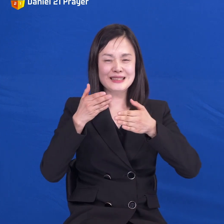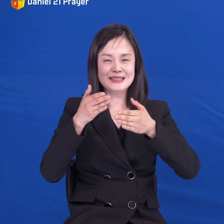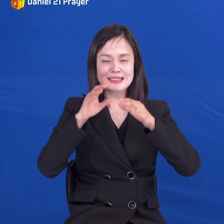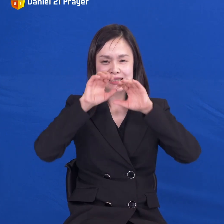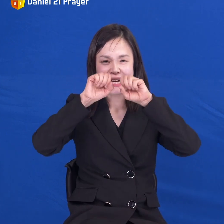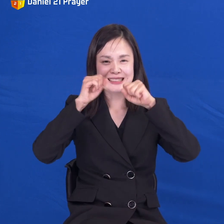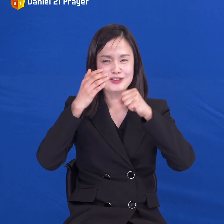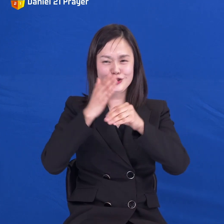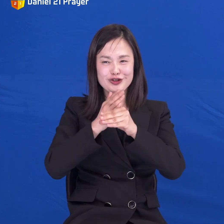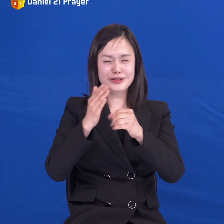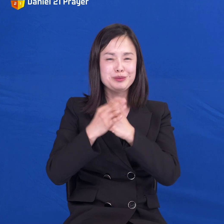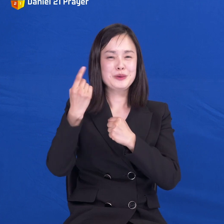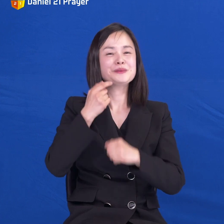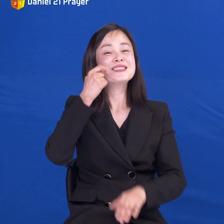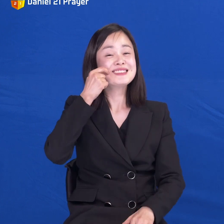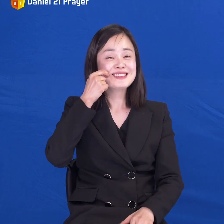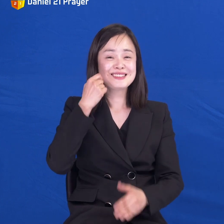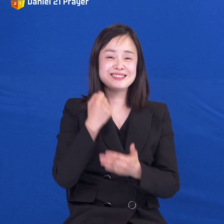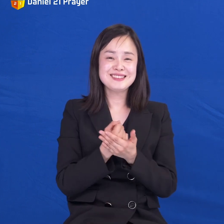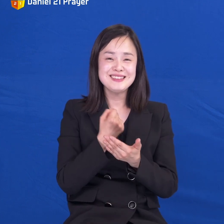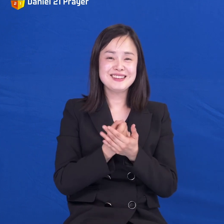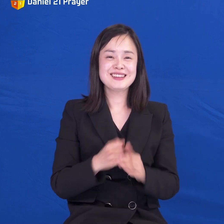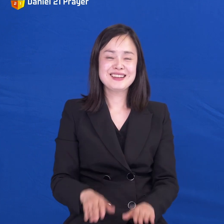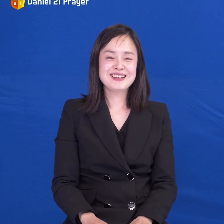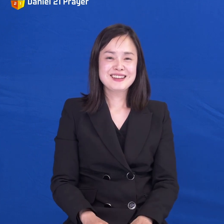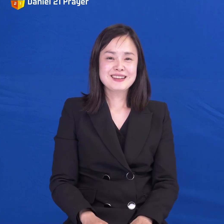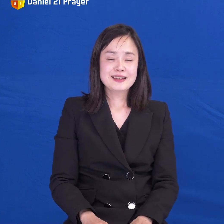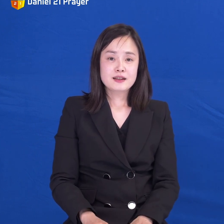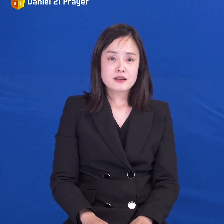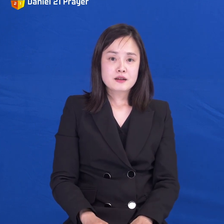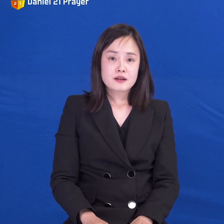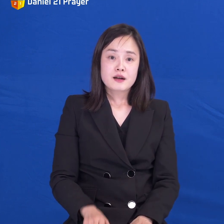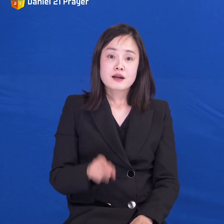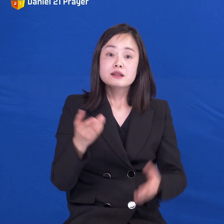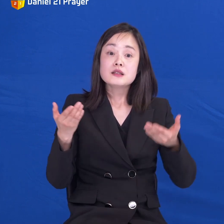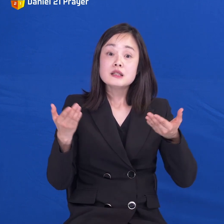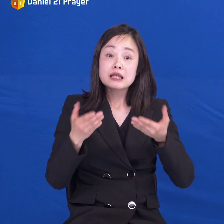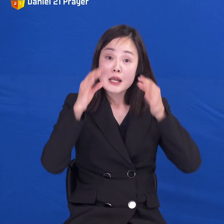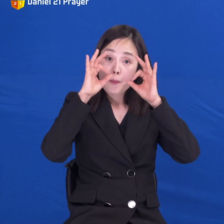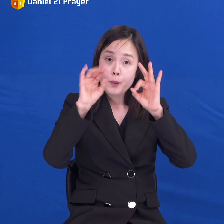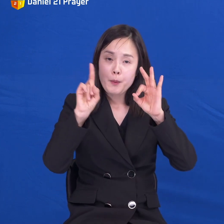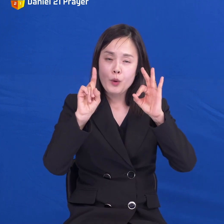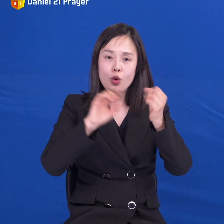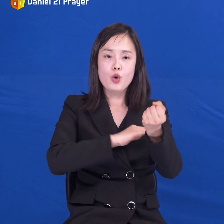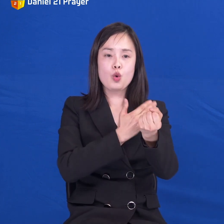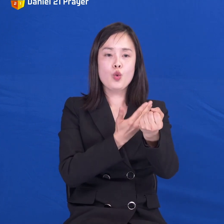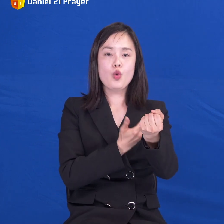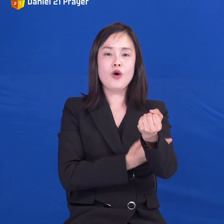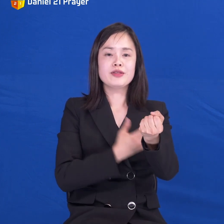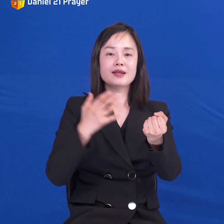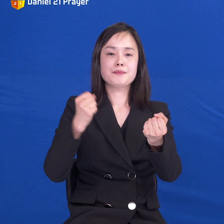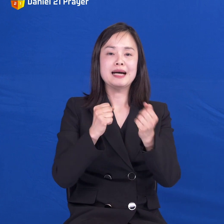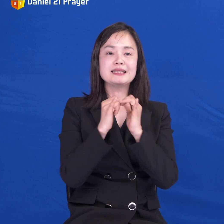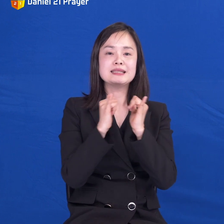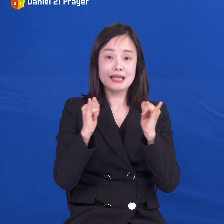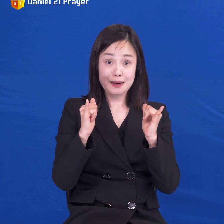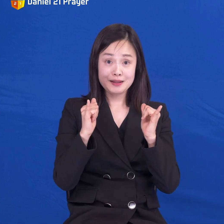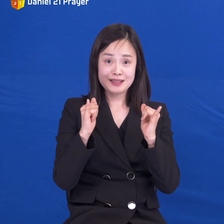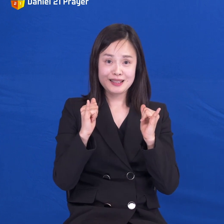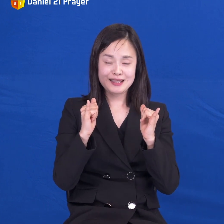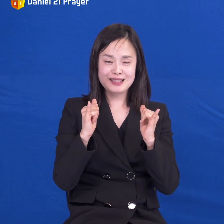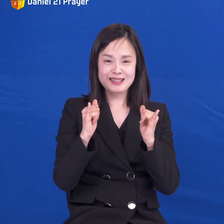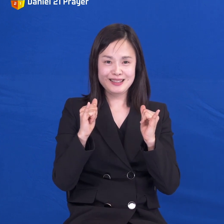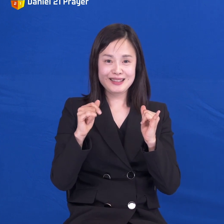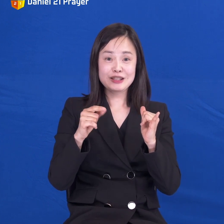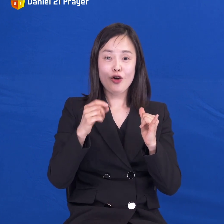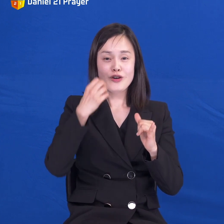이게 뭐냐면 여러분, 권능의 사람들이 하는 삶입니다. 예수께서 부르사